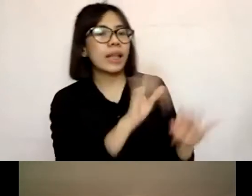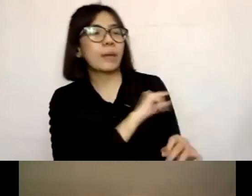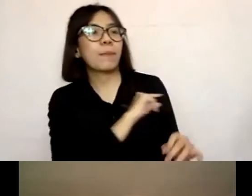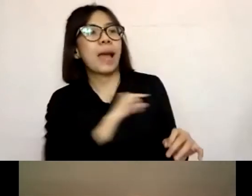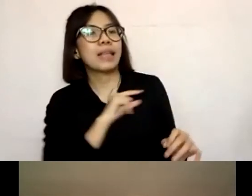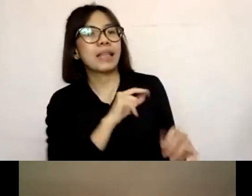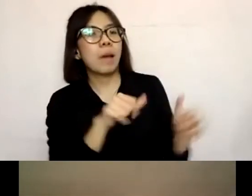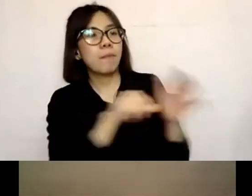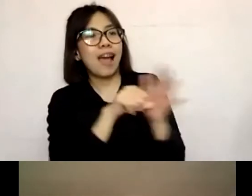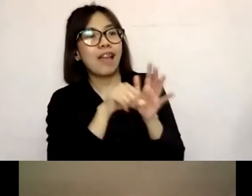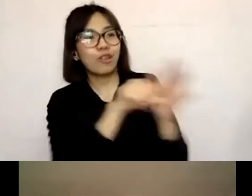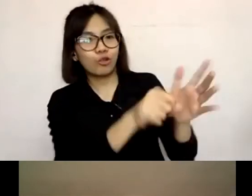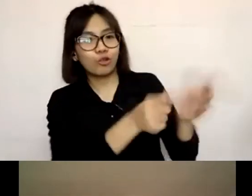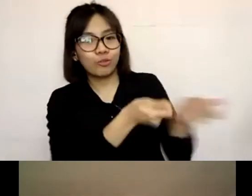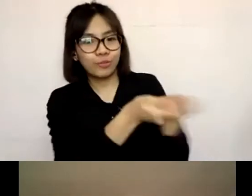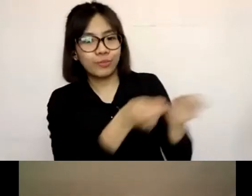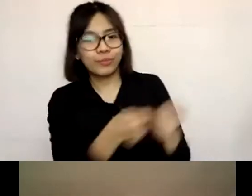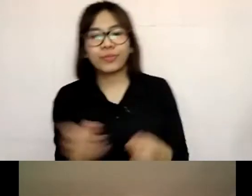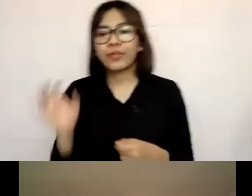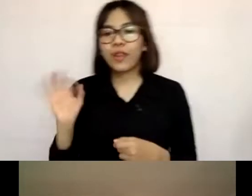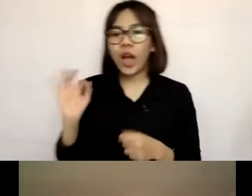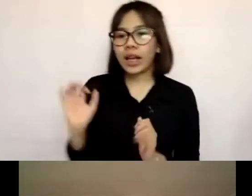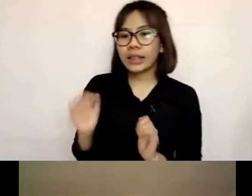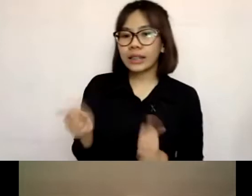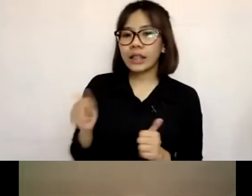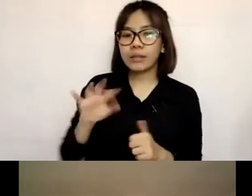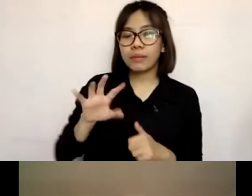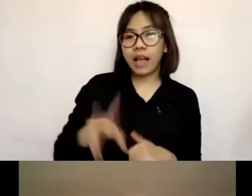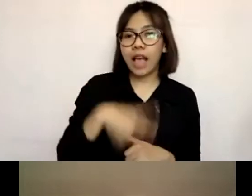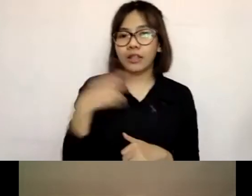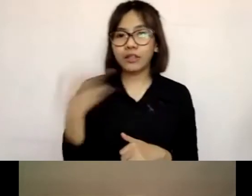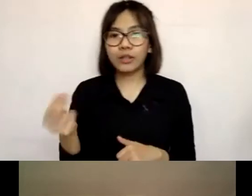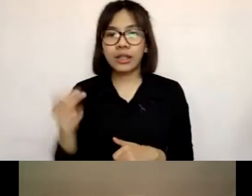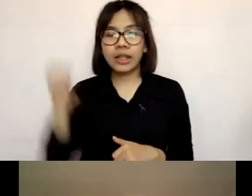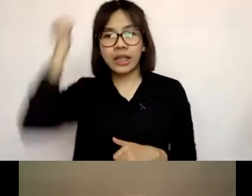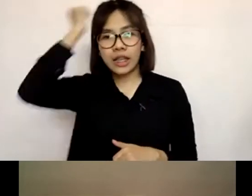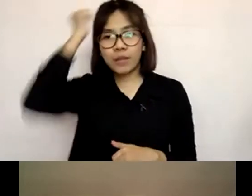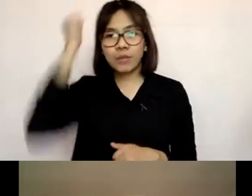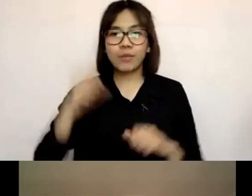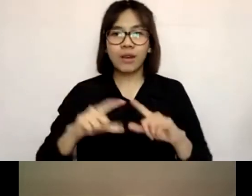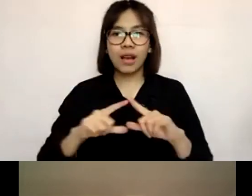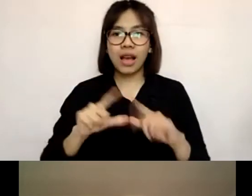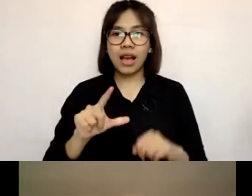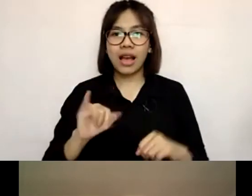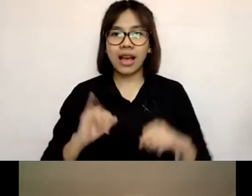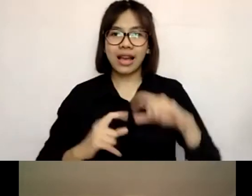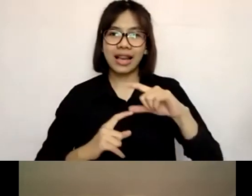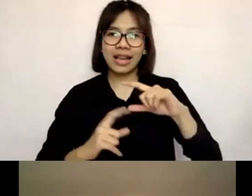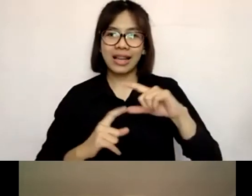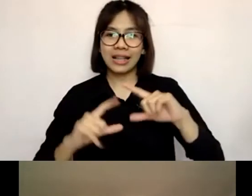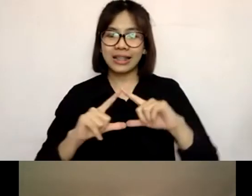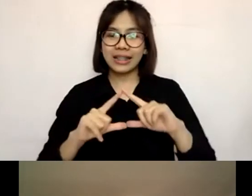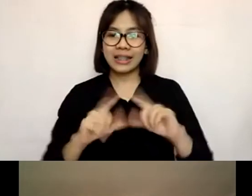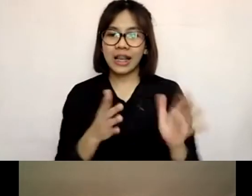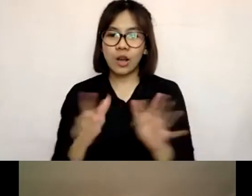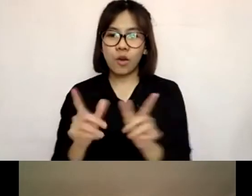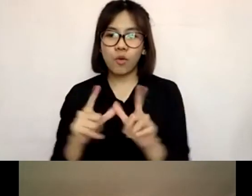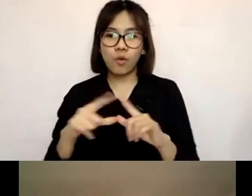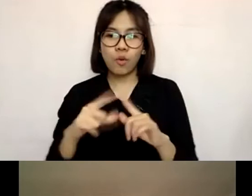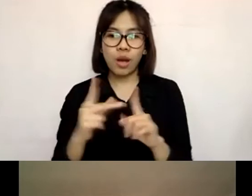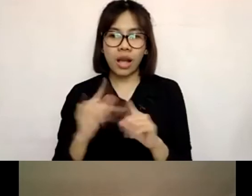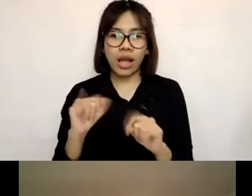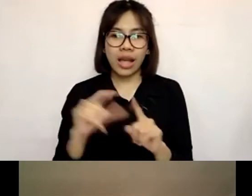sama tim teknis. Iya, siap. Oke. Ada juga Ibu Alisa Wahid, psikolog keluarga dan